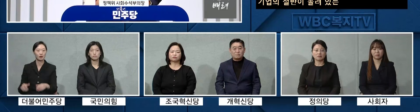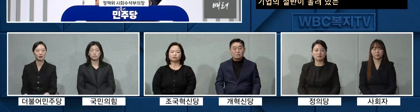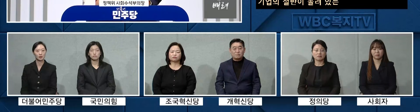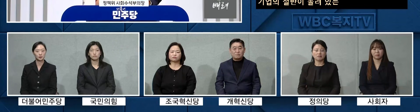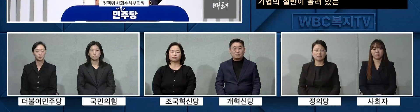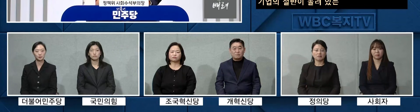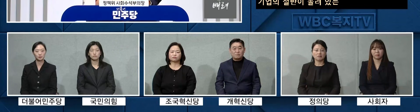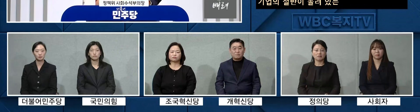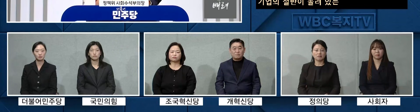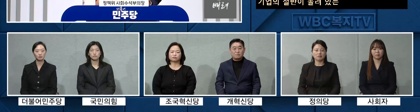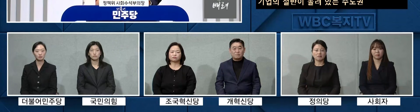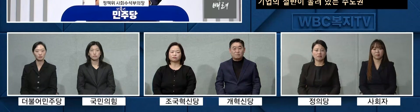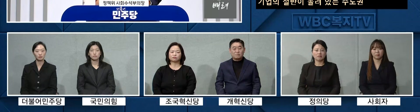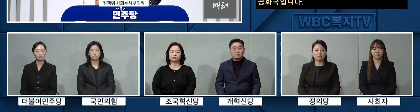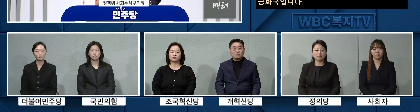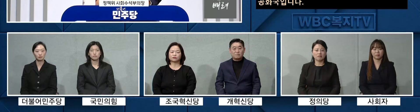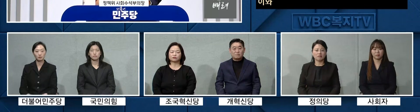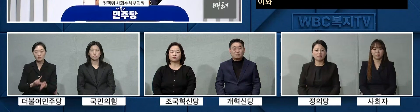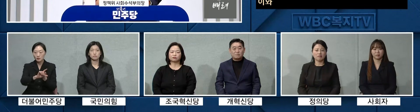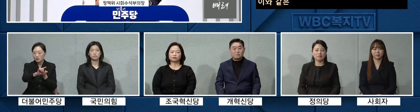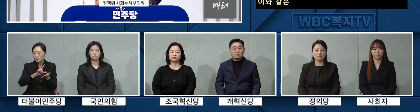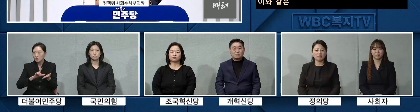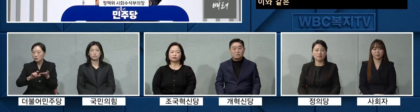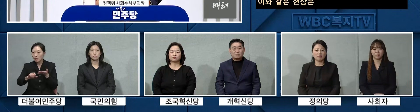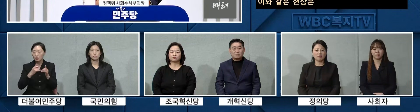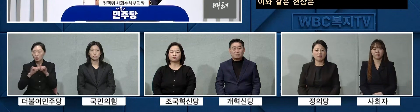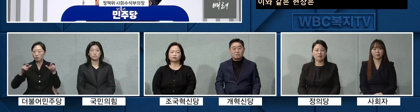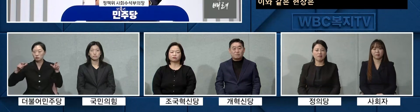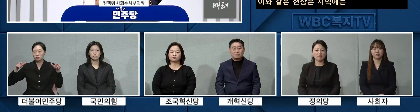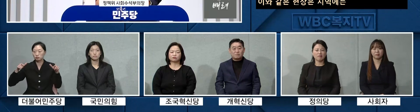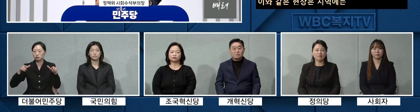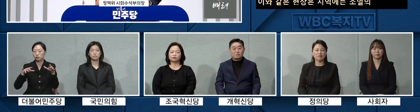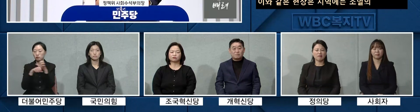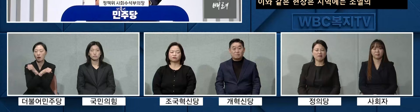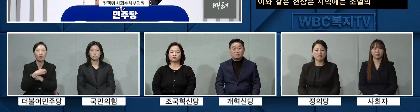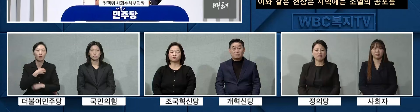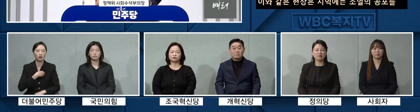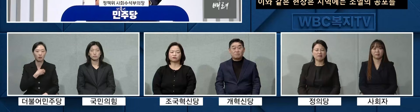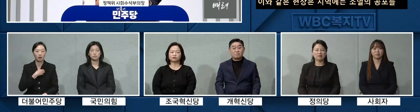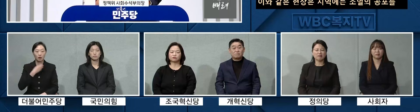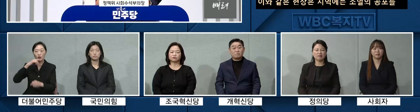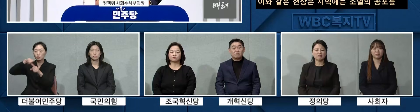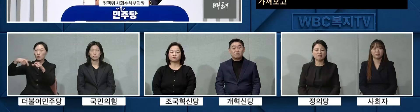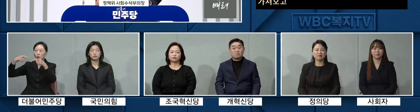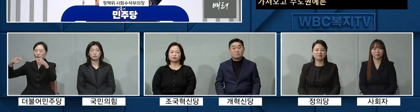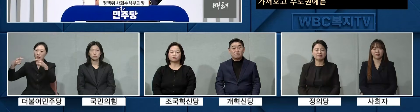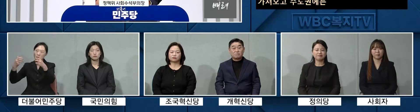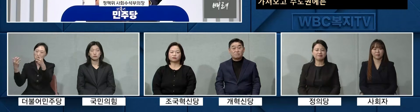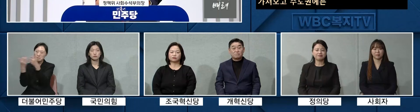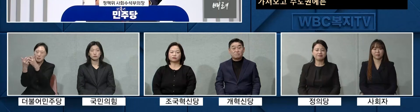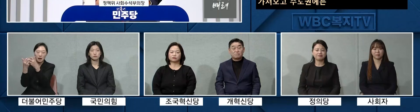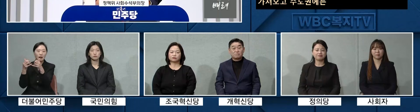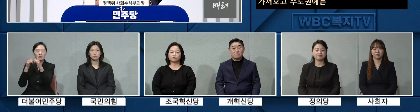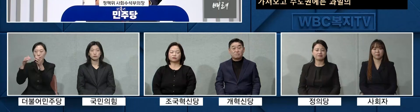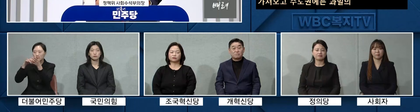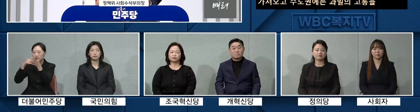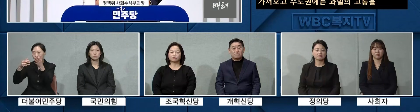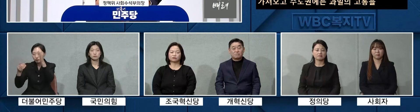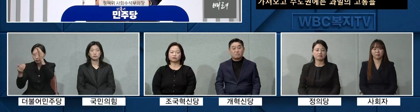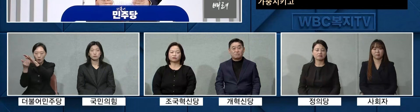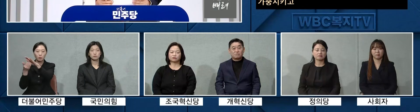같은 현상은 지역에는 소멸의 공포를 가져오고 수도권에는 과민의 고통을 가중시키고 있습니다. 이재명